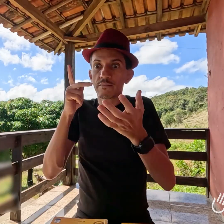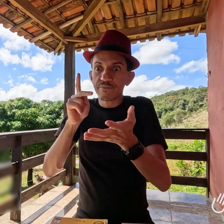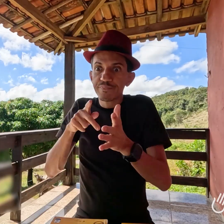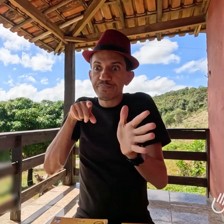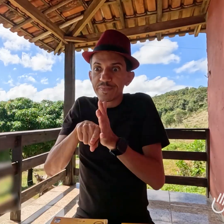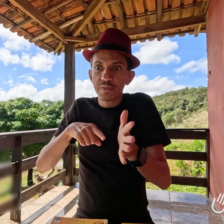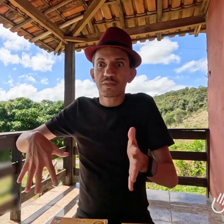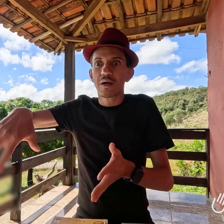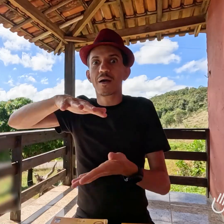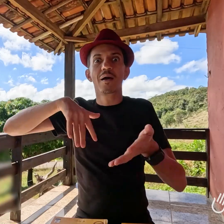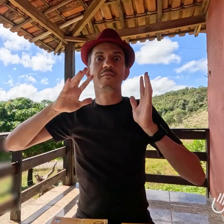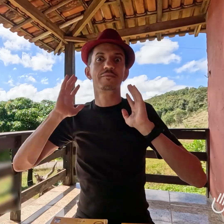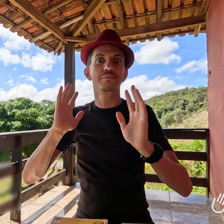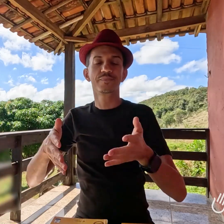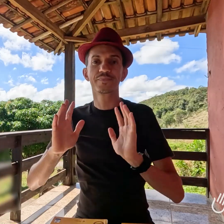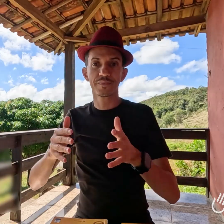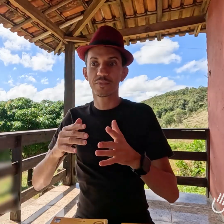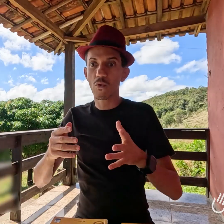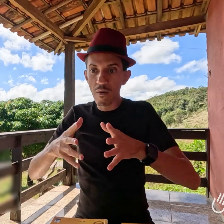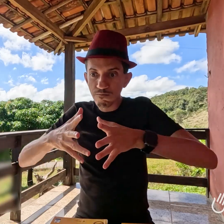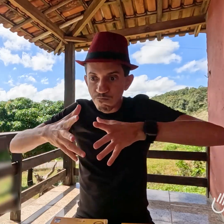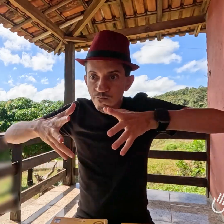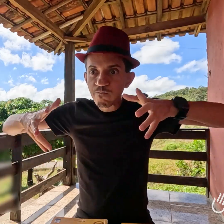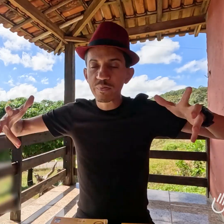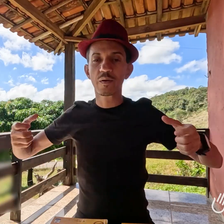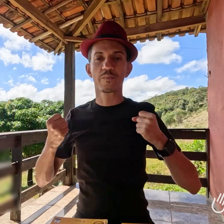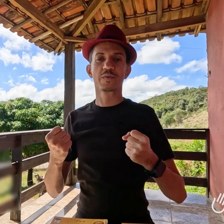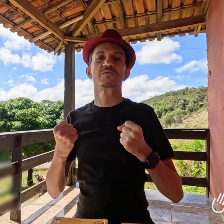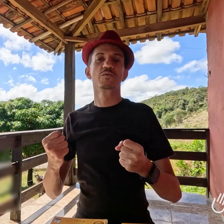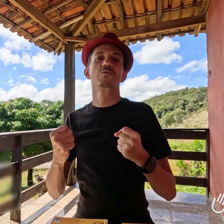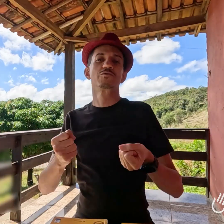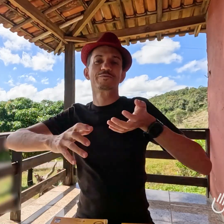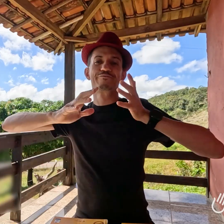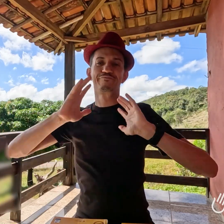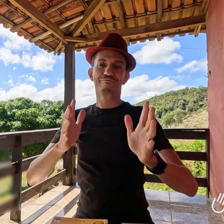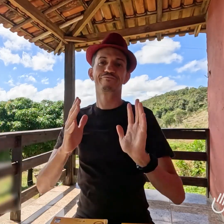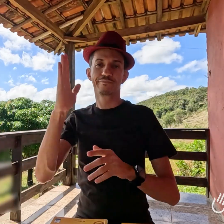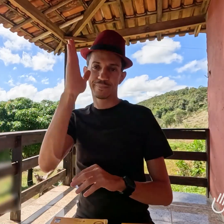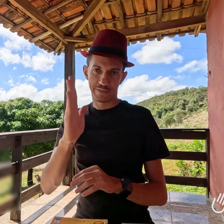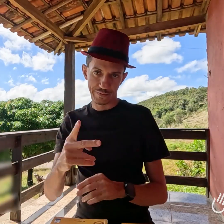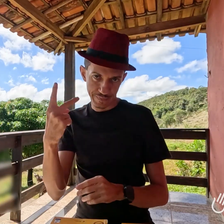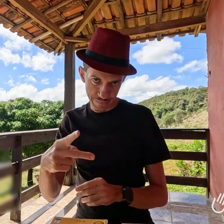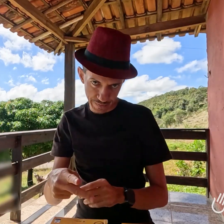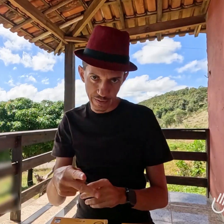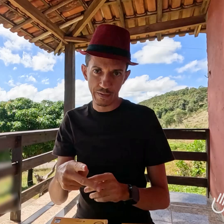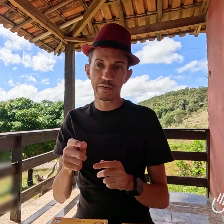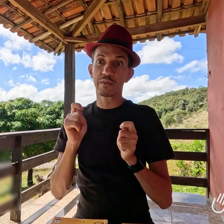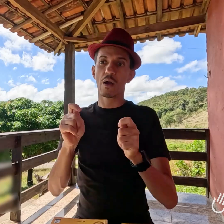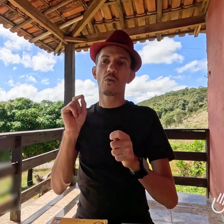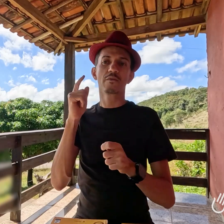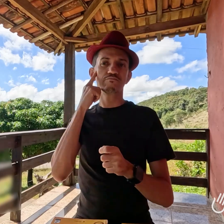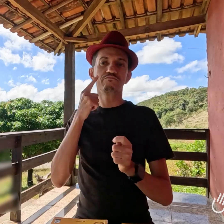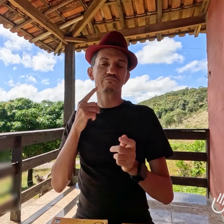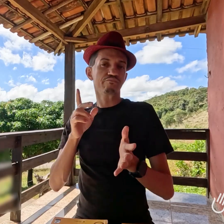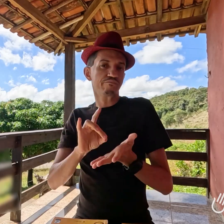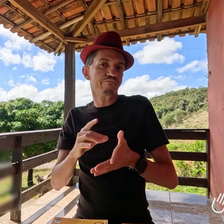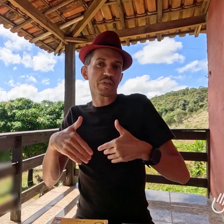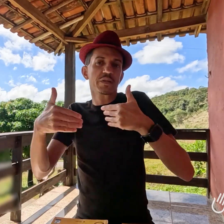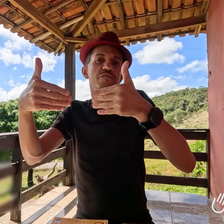faculdades, universidades, cursos, pós-graduações, enfim, todos os lugares que a gente tem vivenciado, e por isso